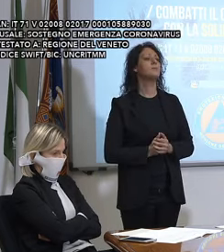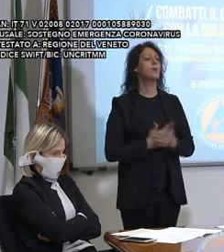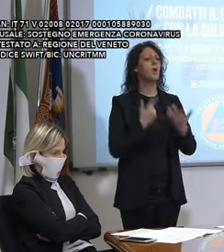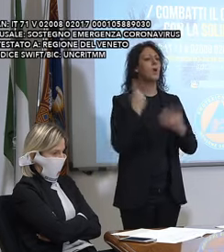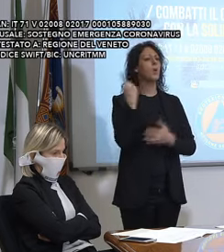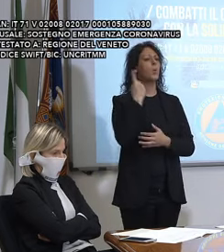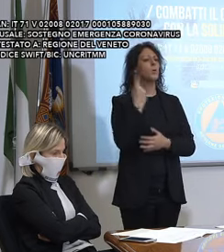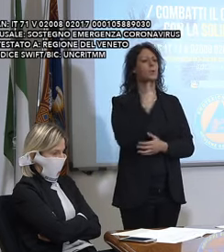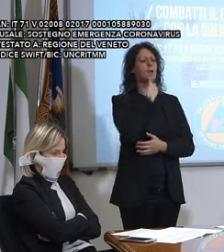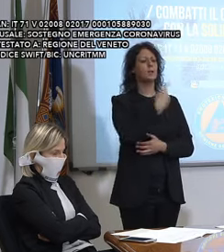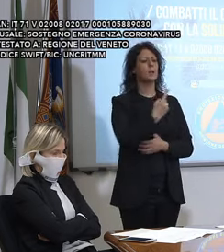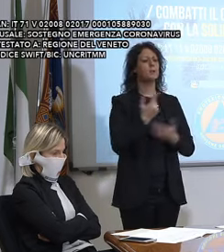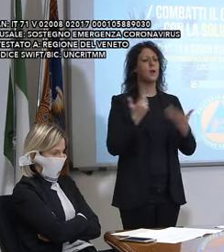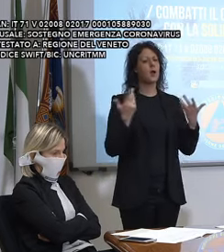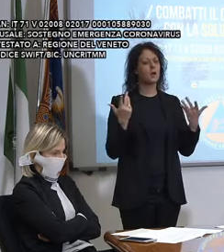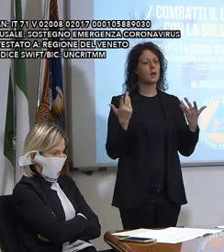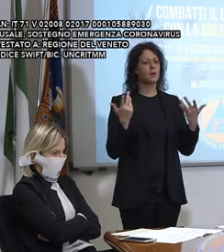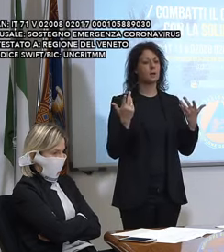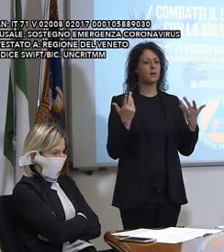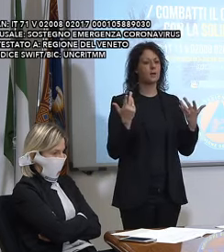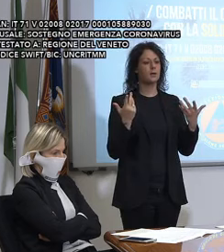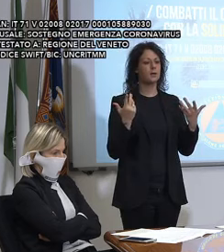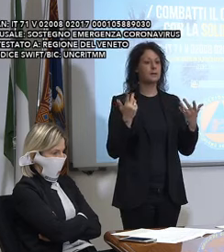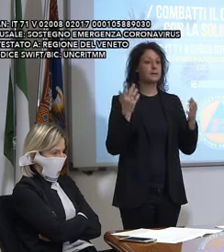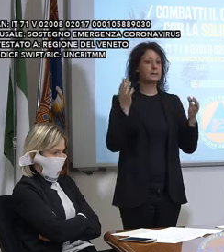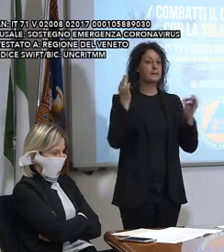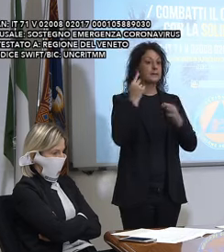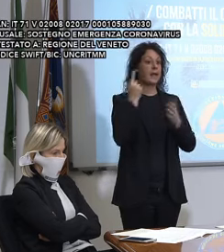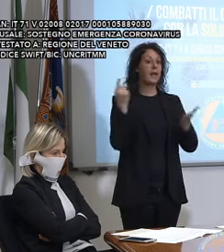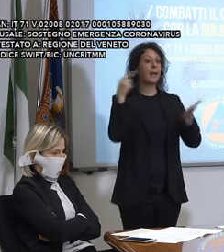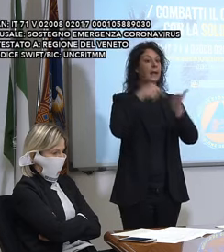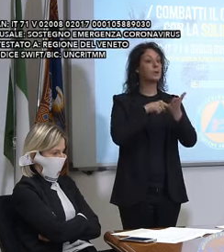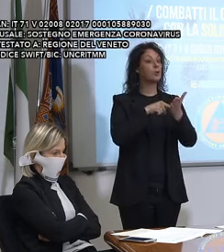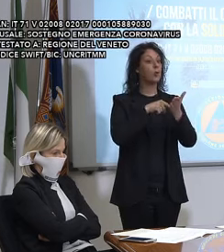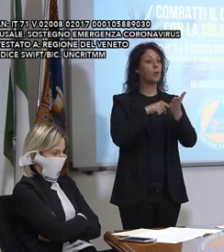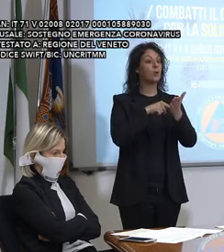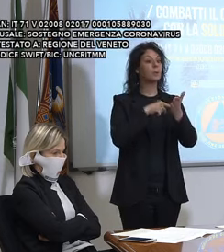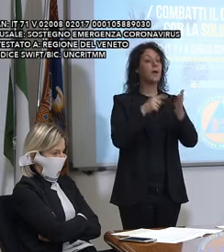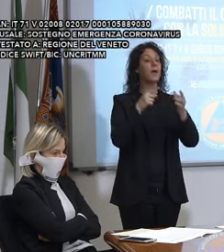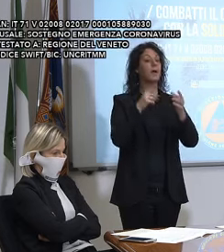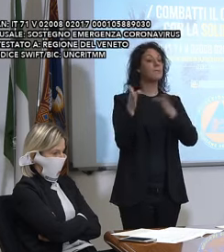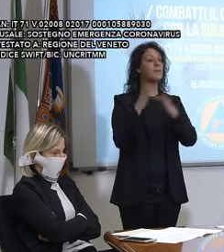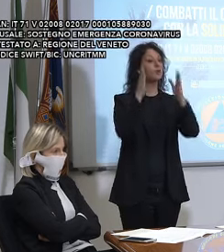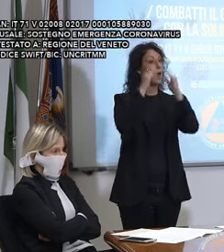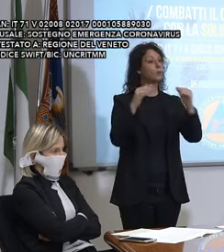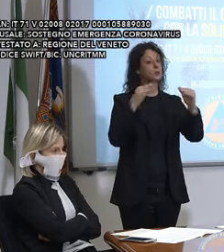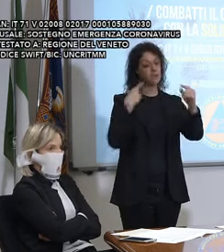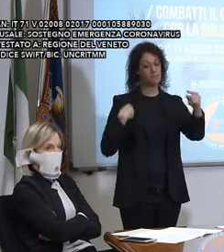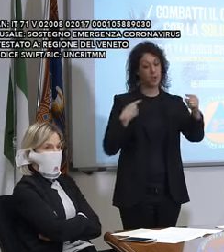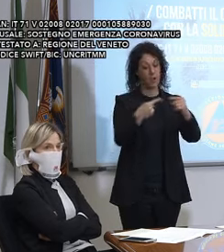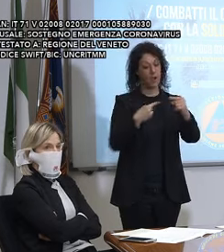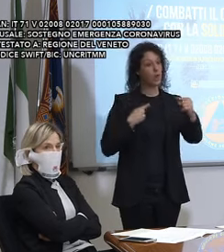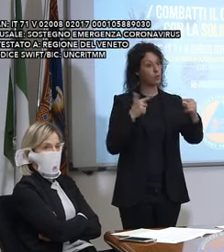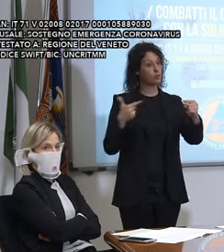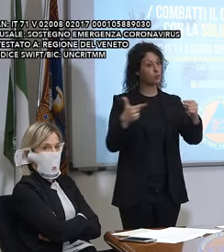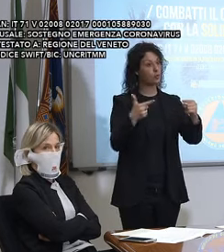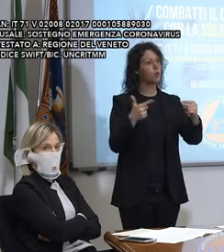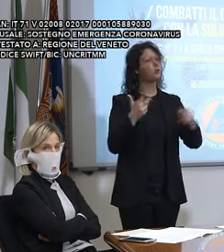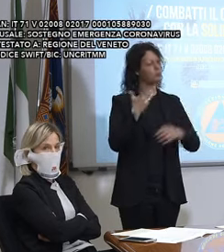ma allora vuol dire che se torna in autunno vuol dire che non c'è più? No, c'è, solo che si mette un po' a